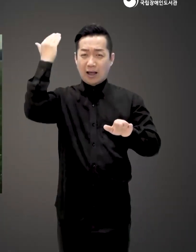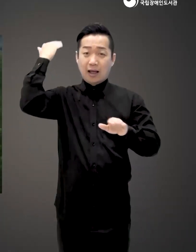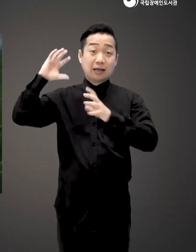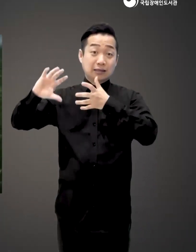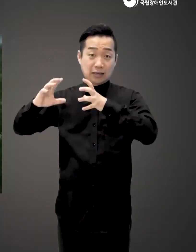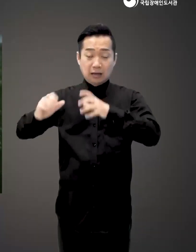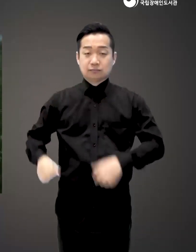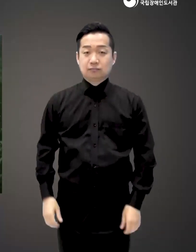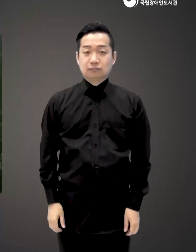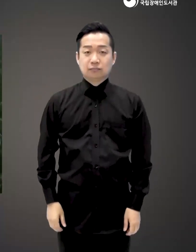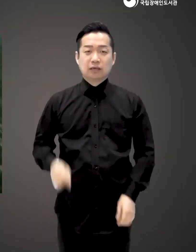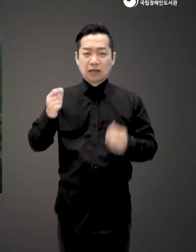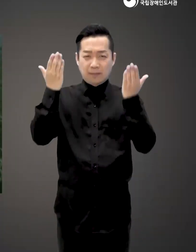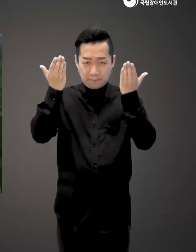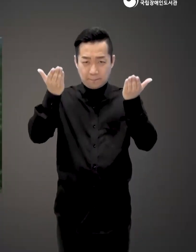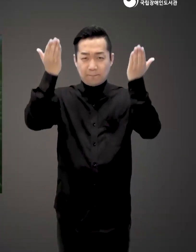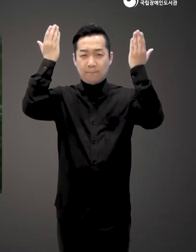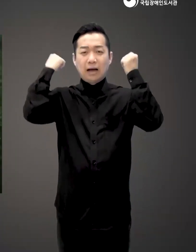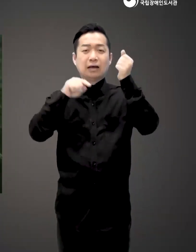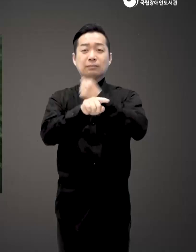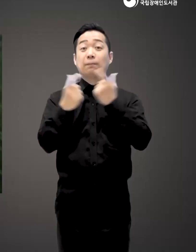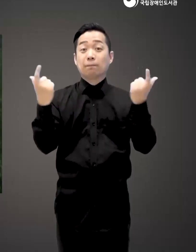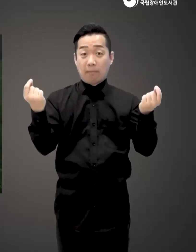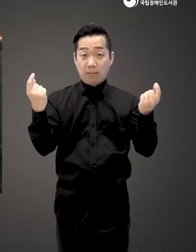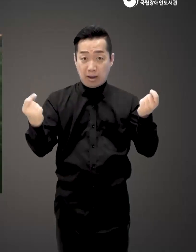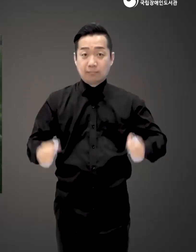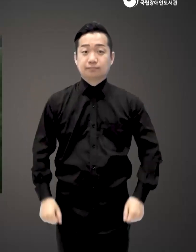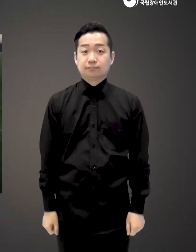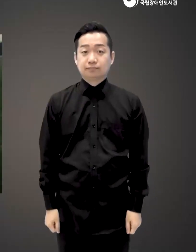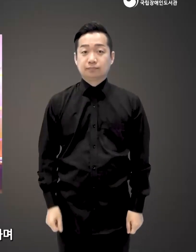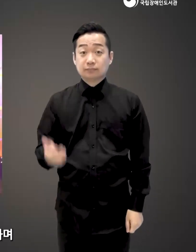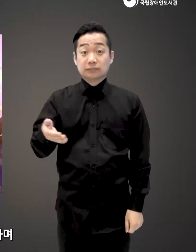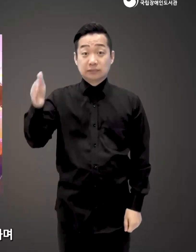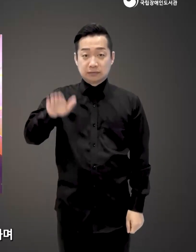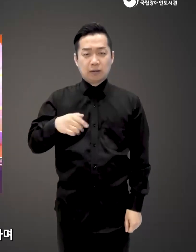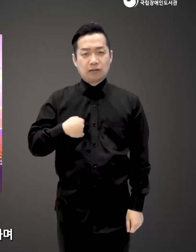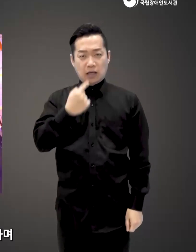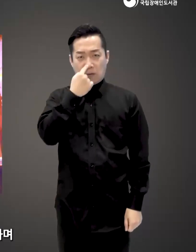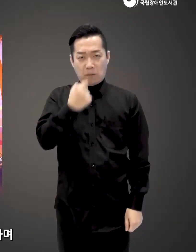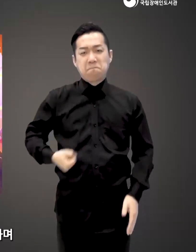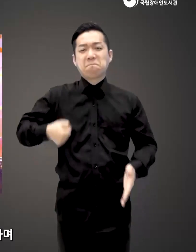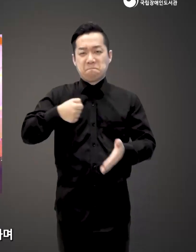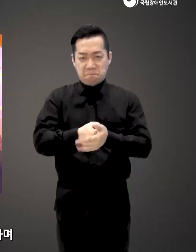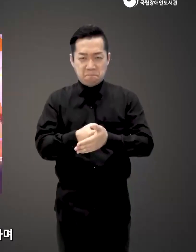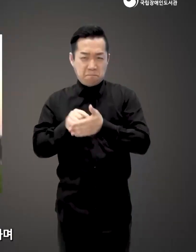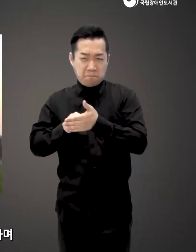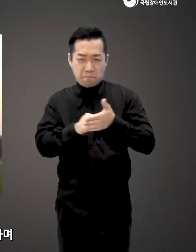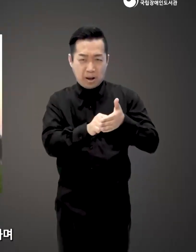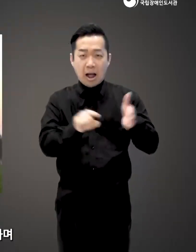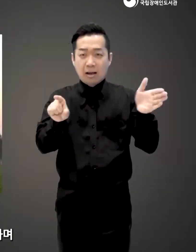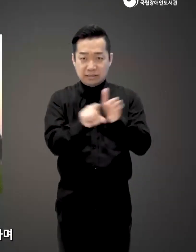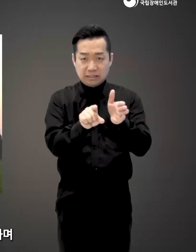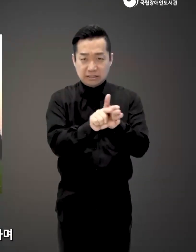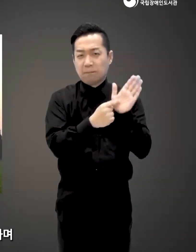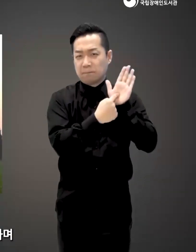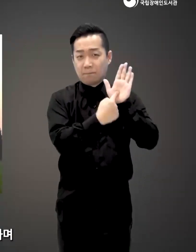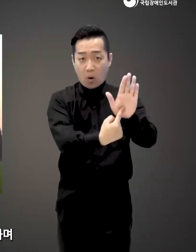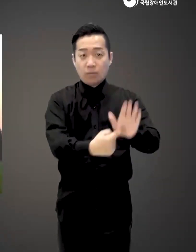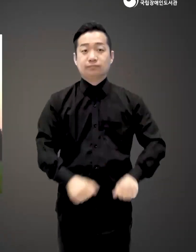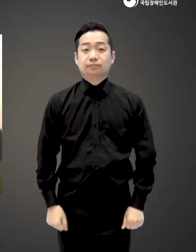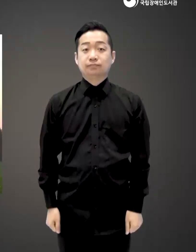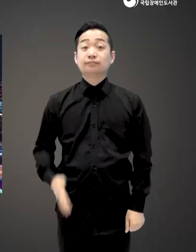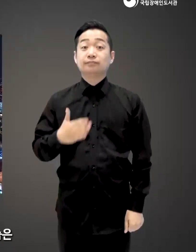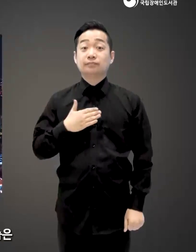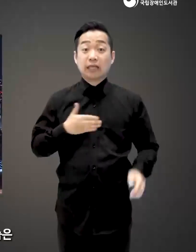결국 지금까지의 세상이 부정되어 버린다는 뜻과도 같은데요. 그렇지만 결국 본인의 의지대로 본인의 믿음을